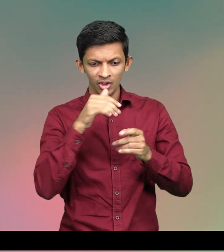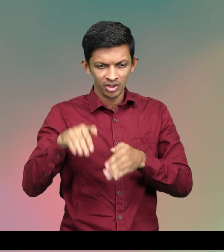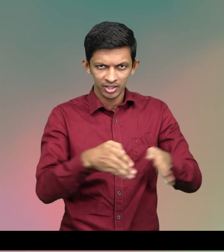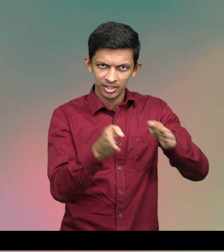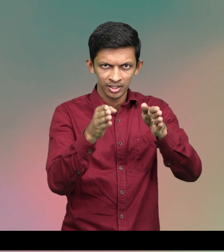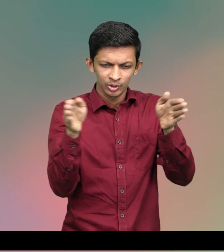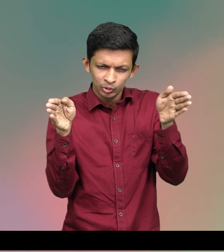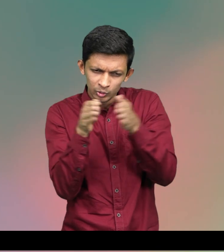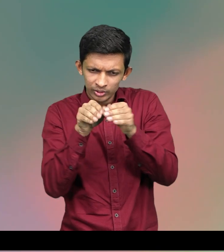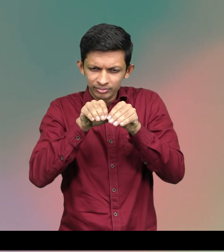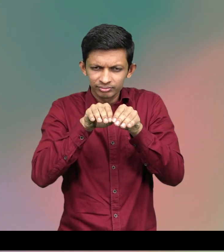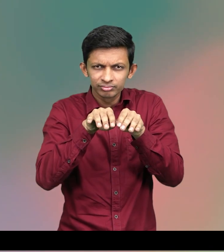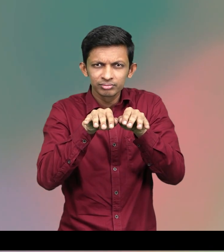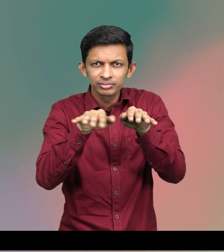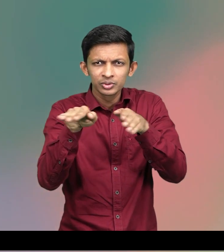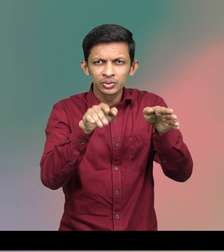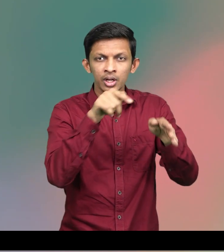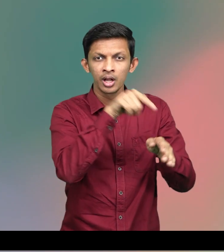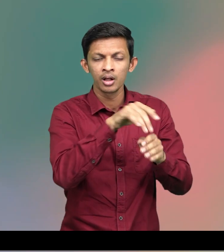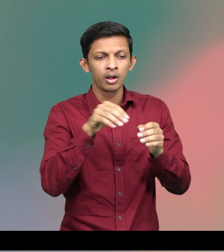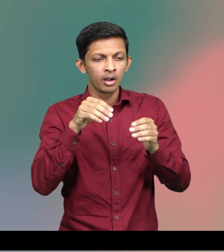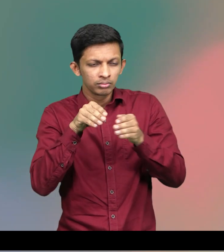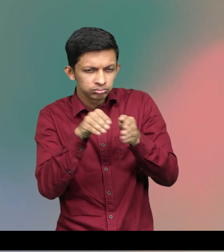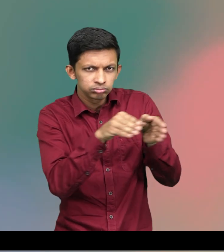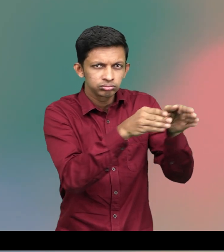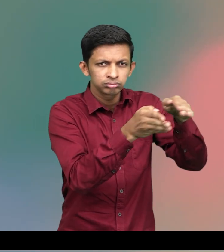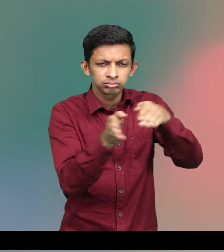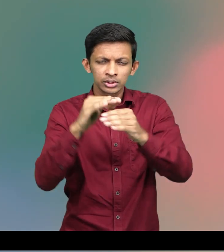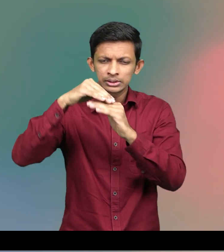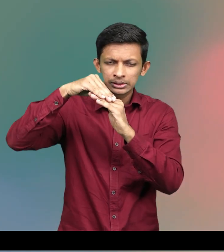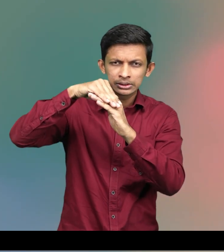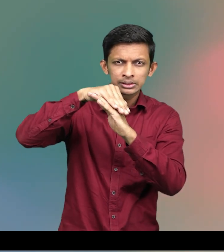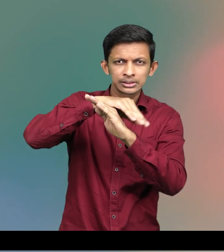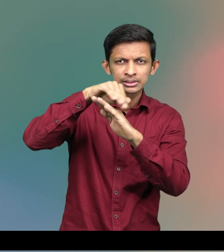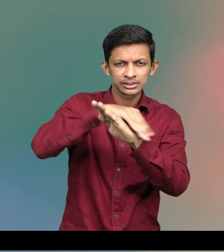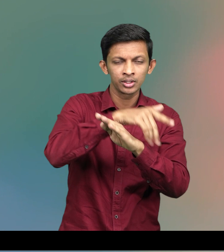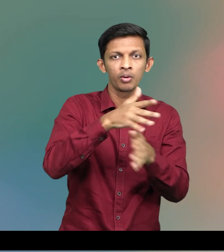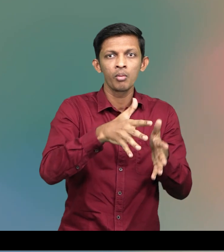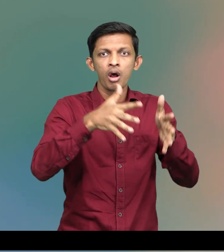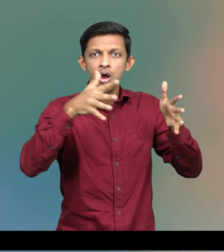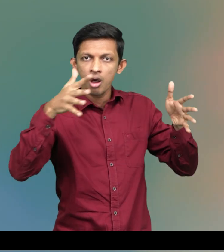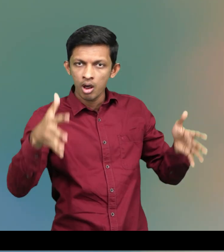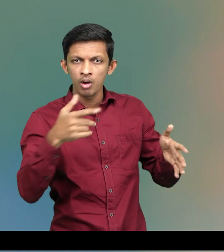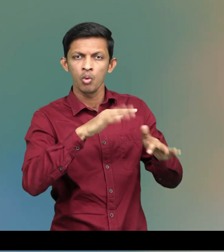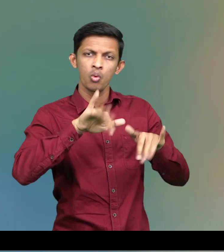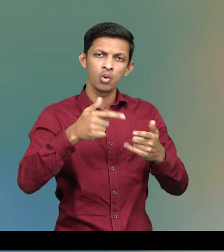ఉపనది. ఒక నది లేదా ప్రవాహం ఒక పెద్ద నది లేదా సరస్సులోకి ప్రవహిస్తుంది.